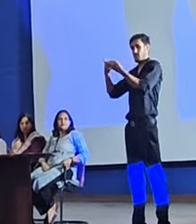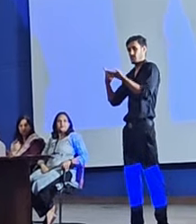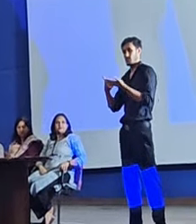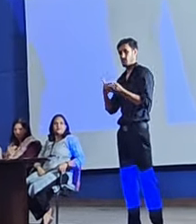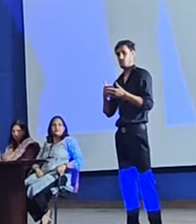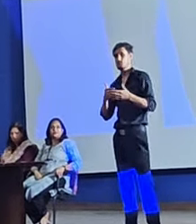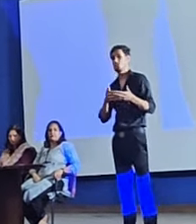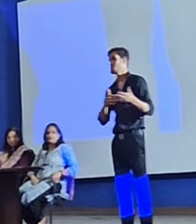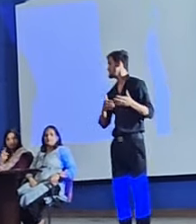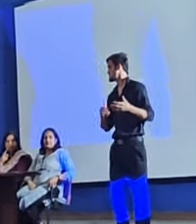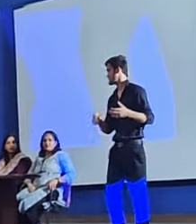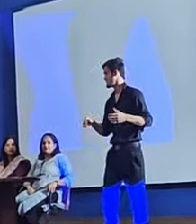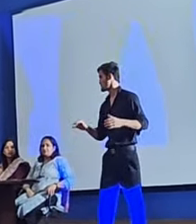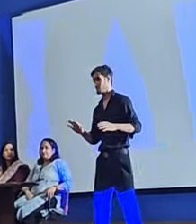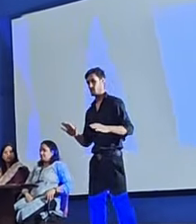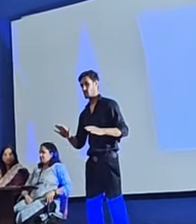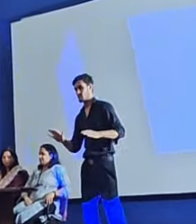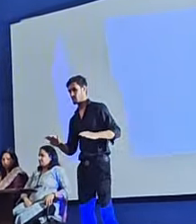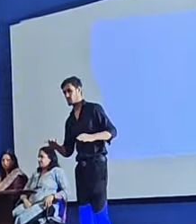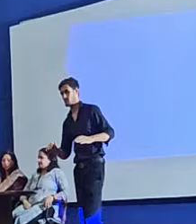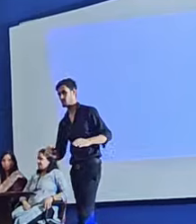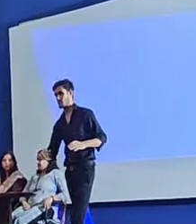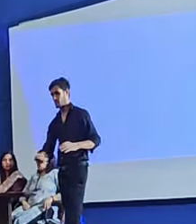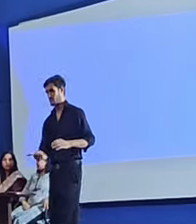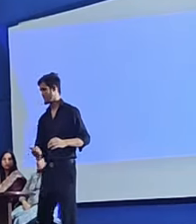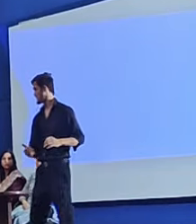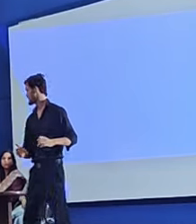हूँ, और मैं प्रीति जी का धन्यवाद देती